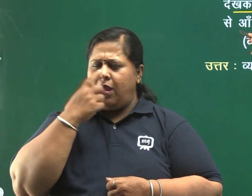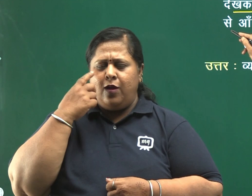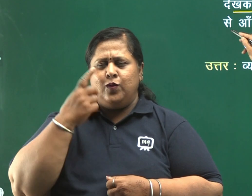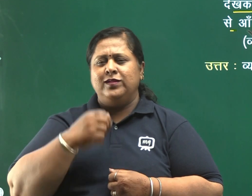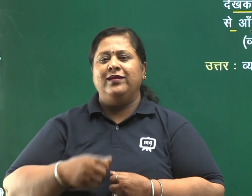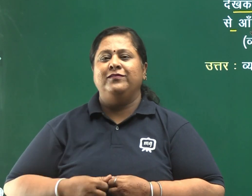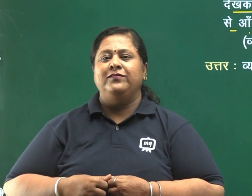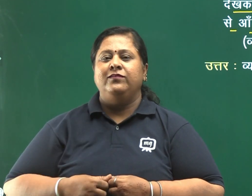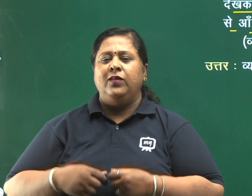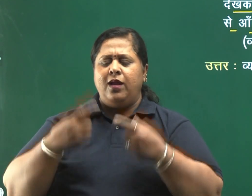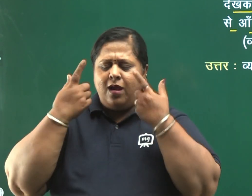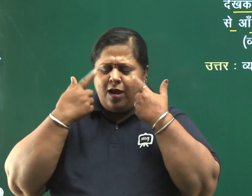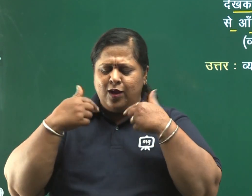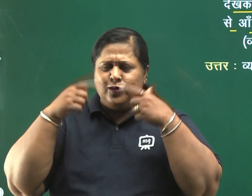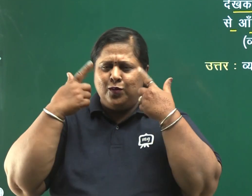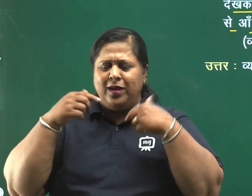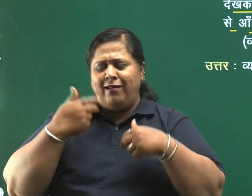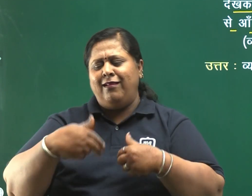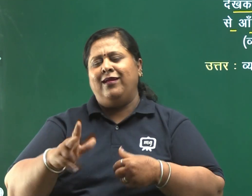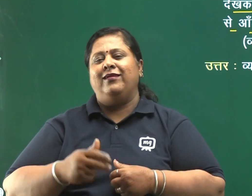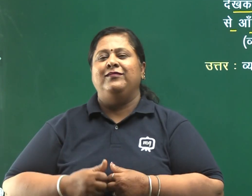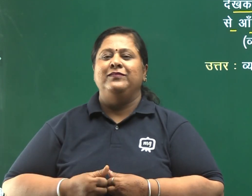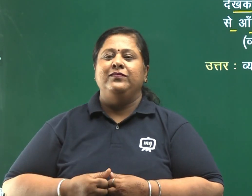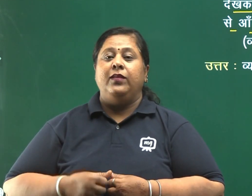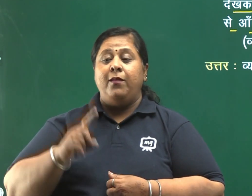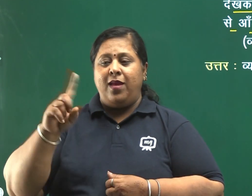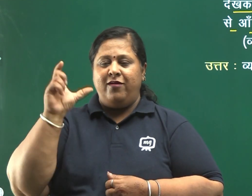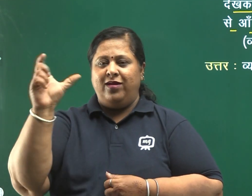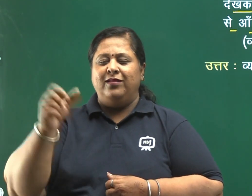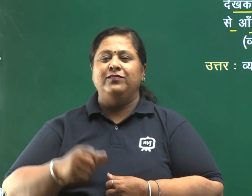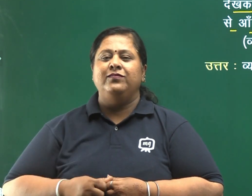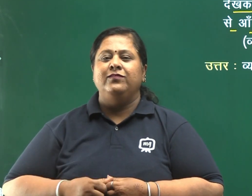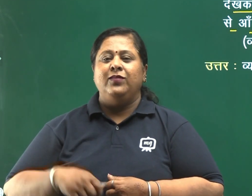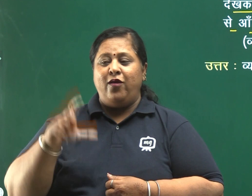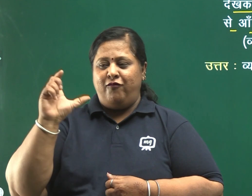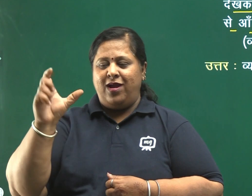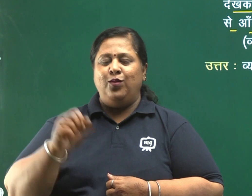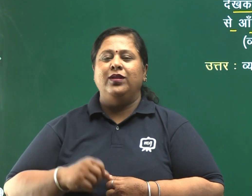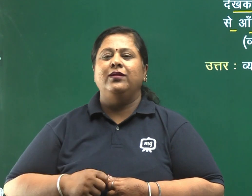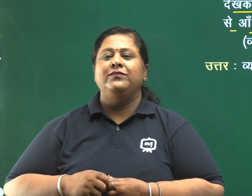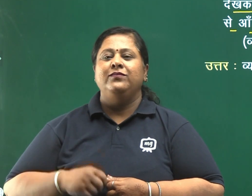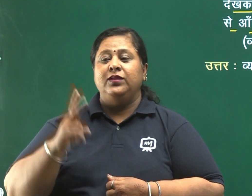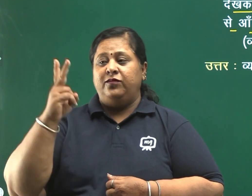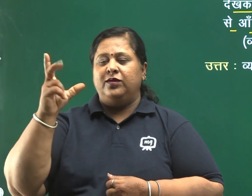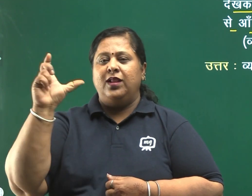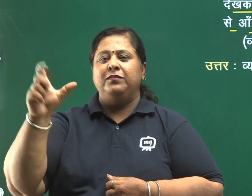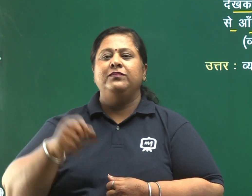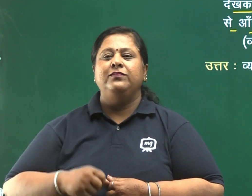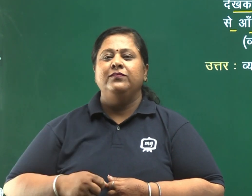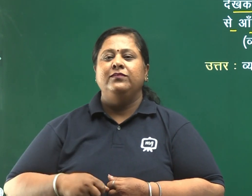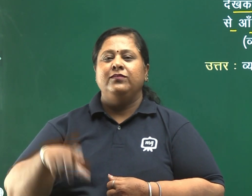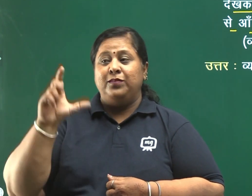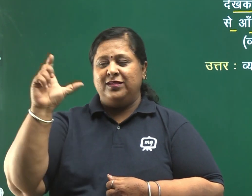से आंसू बहने लगे। पहला विकल्प व्याकुलता या दूसरा